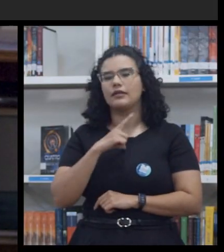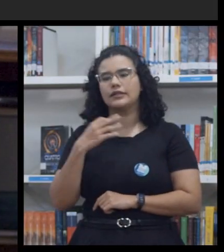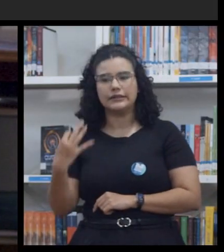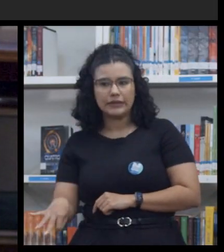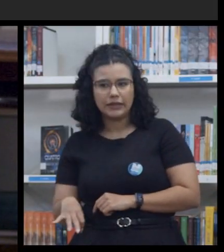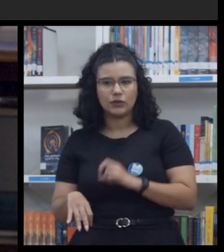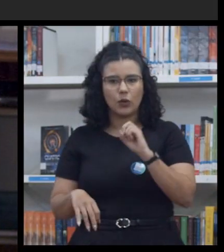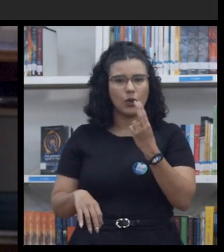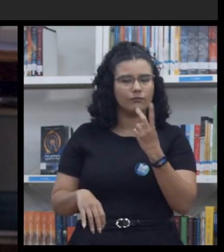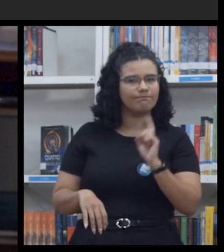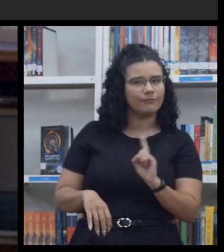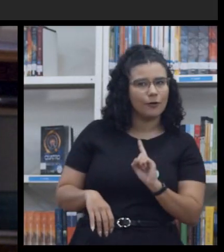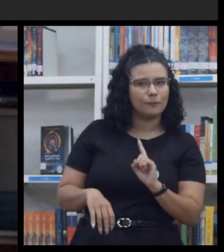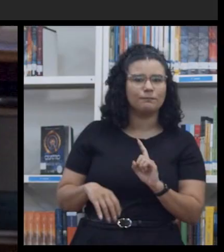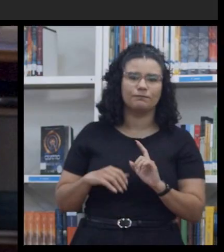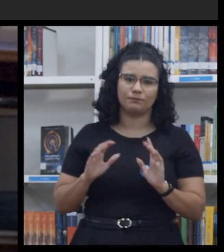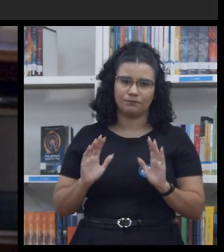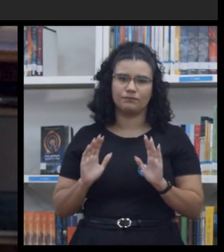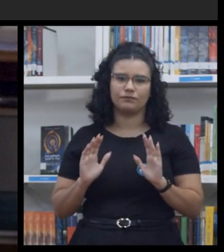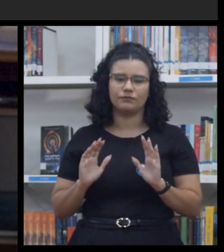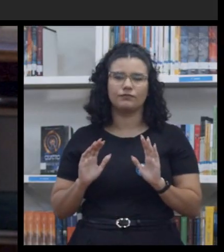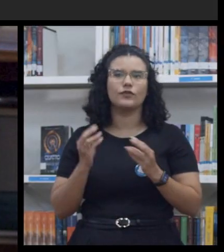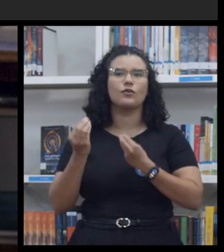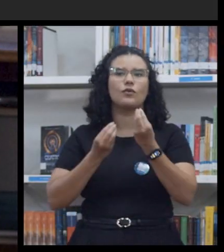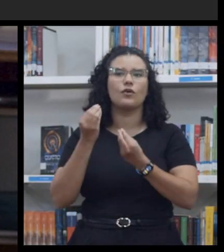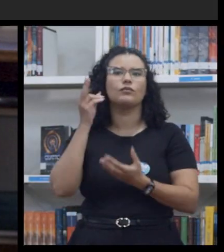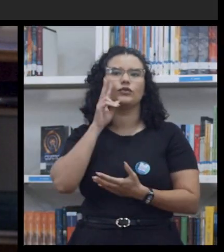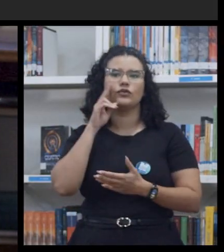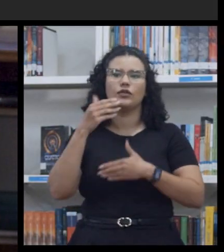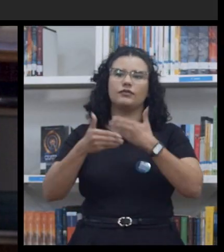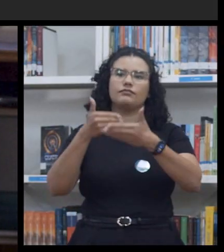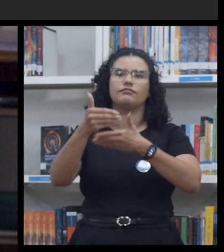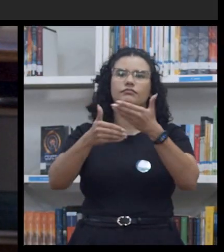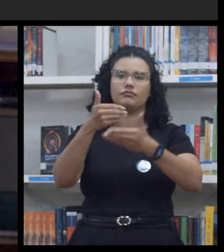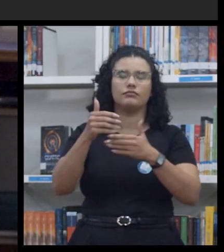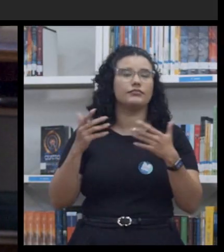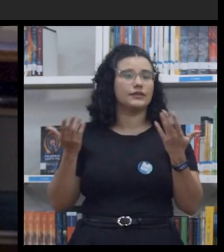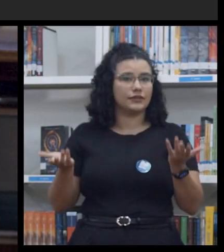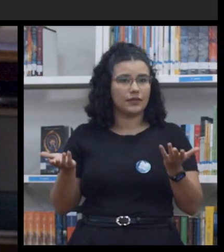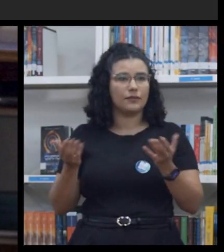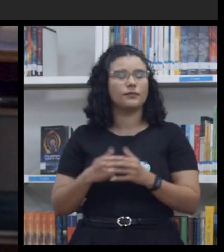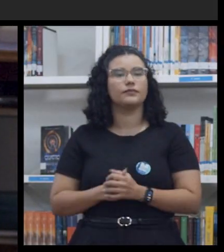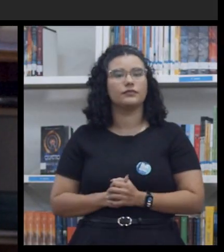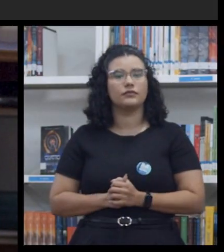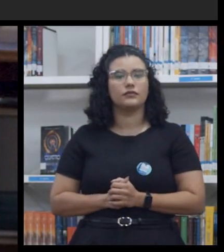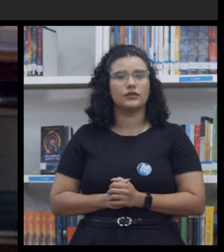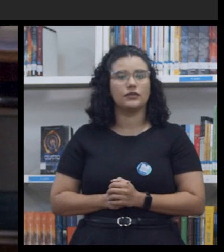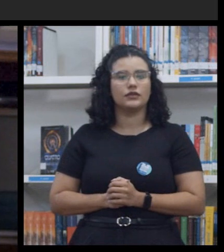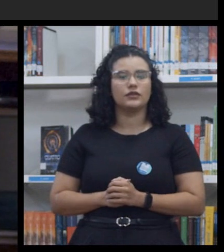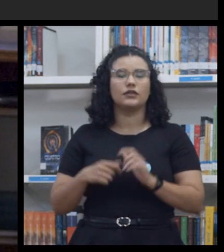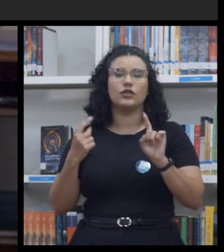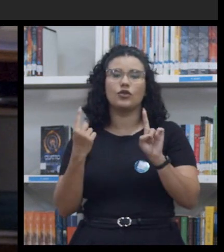ou não vai dar certo? Para onde que a história vai caminhar? Então, o